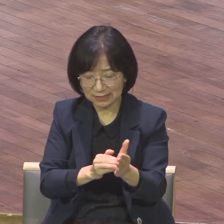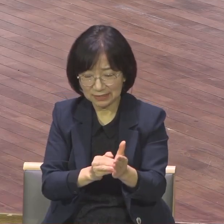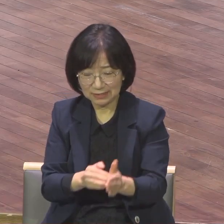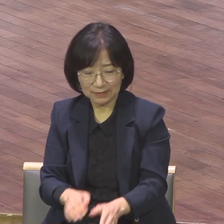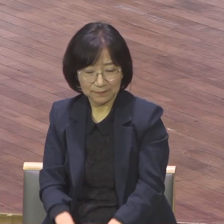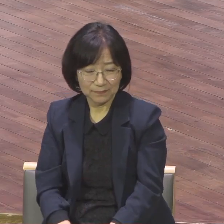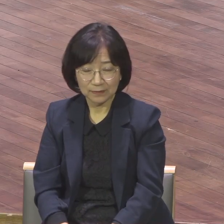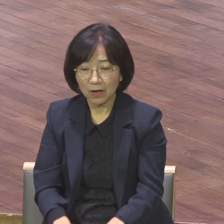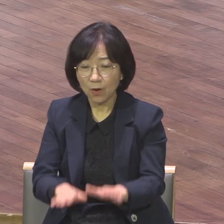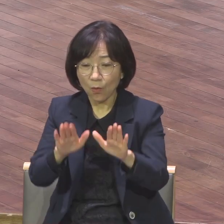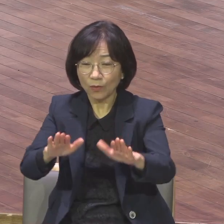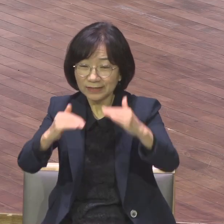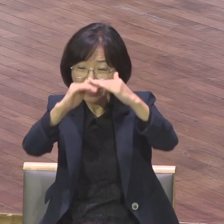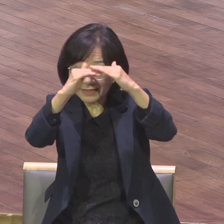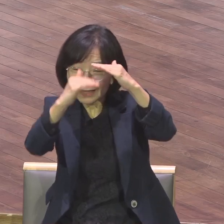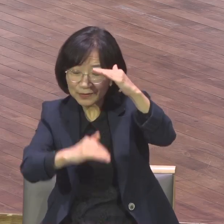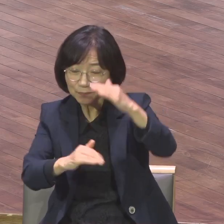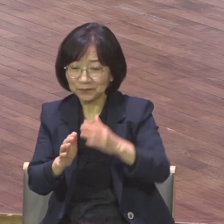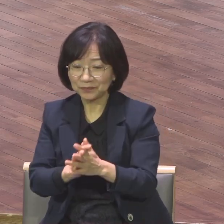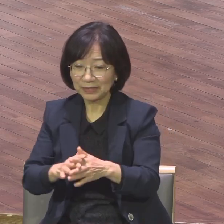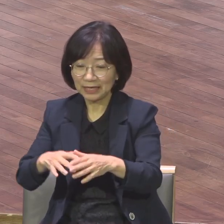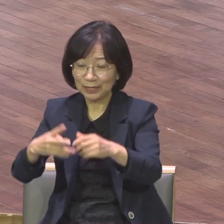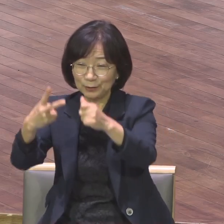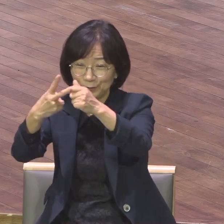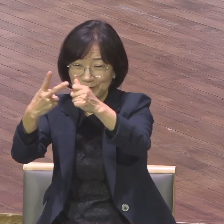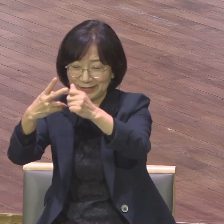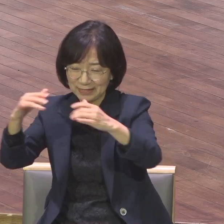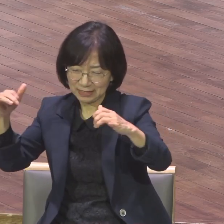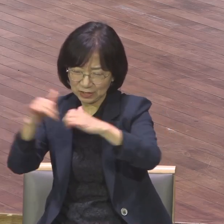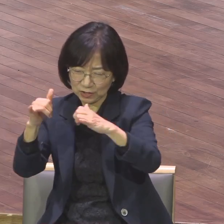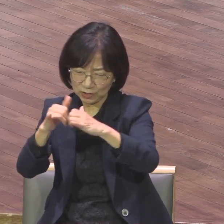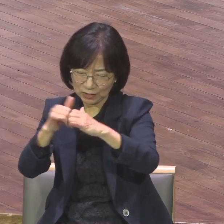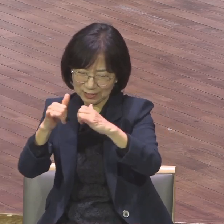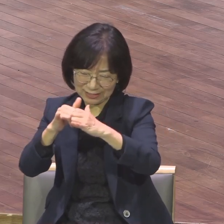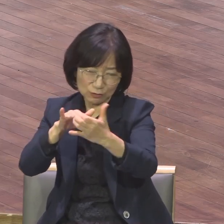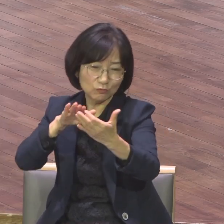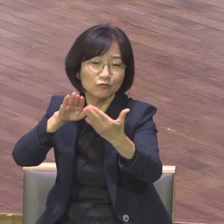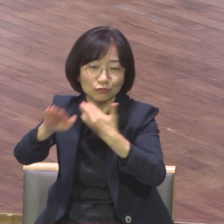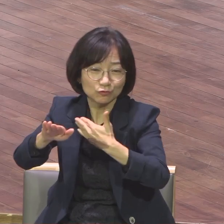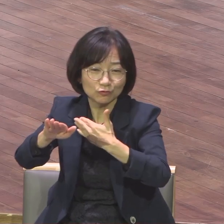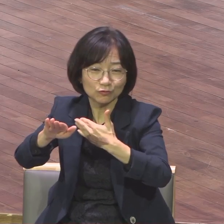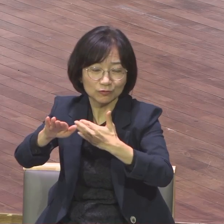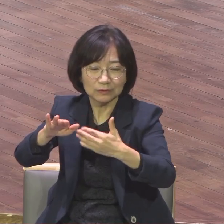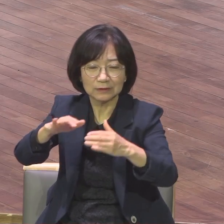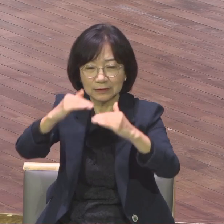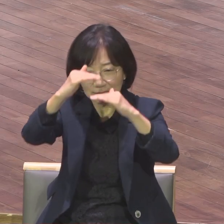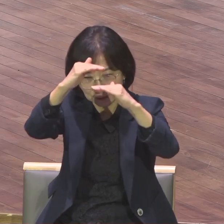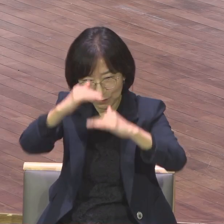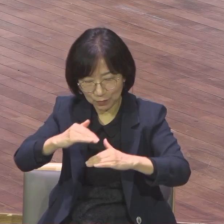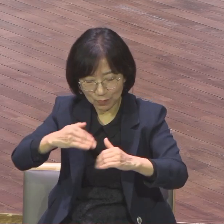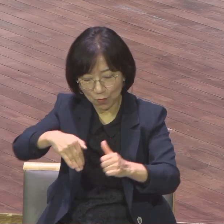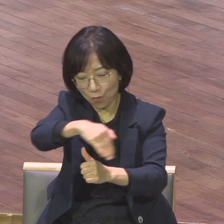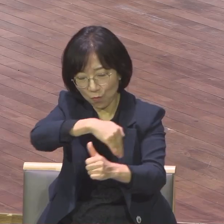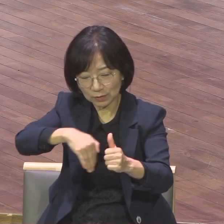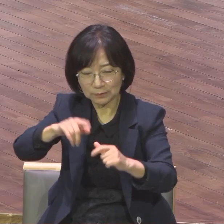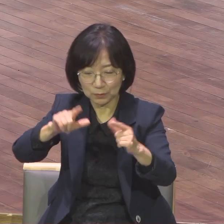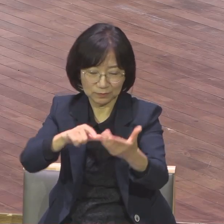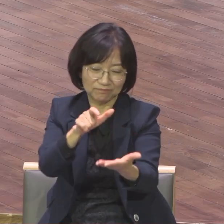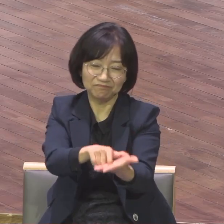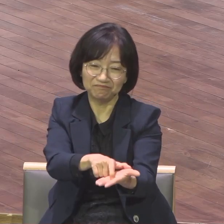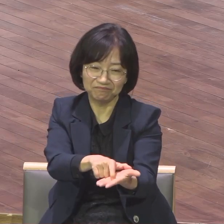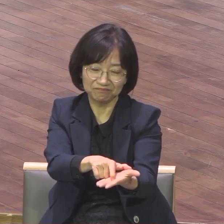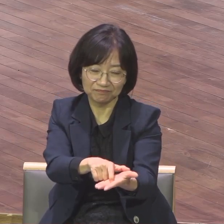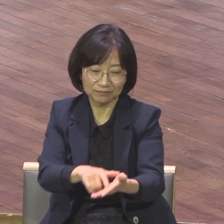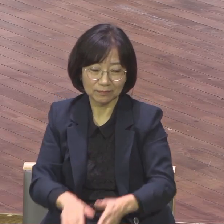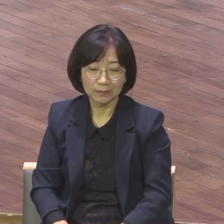바벨론의 2차 공격 이후에 있었던 내용을 기록한 거예요. 이 바벨론의 포로로 잡혀갔던